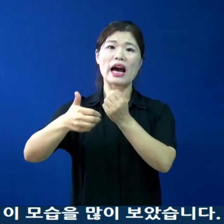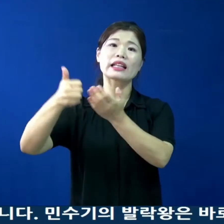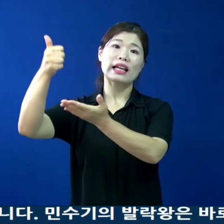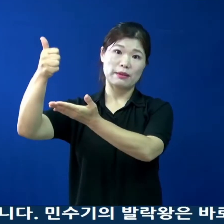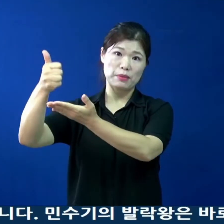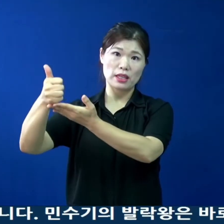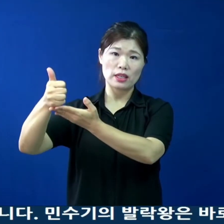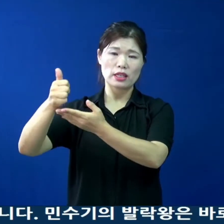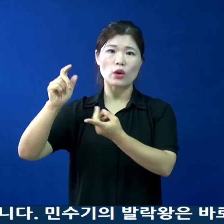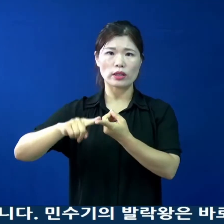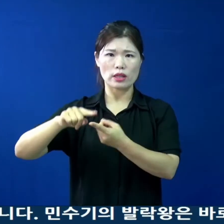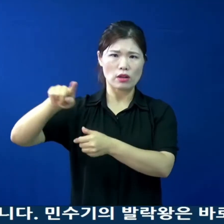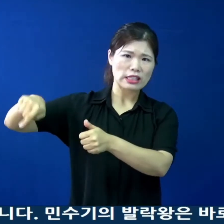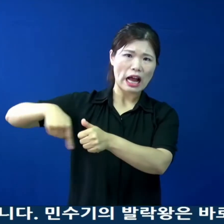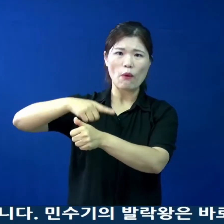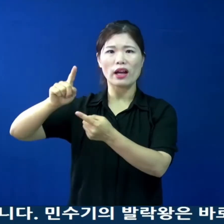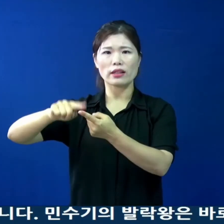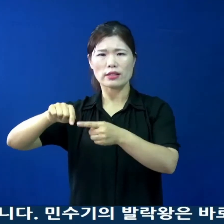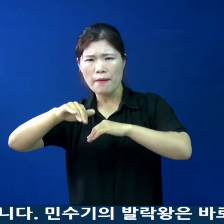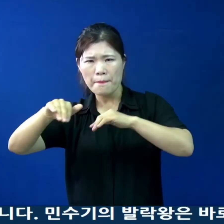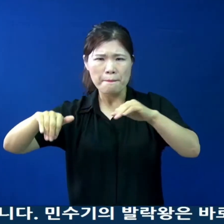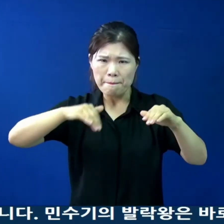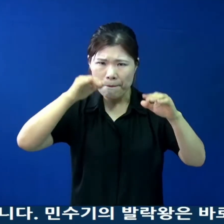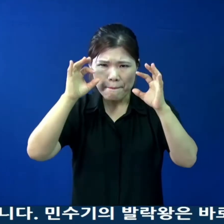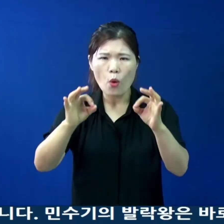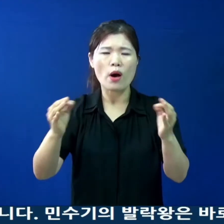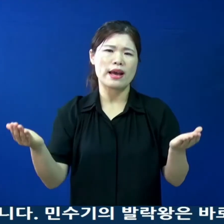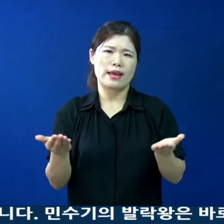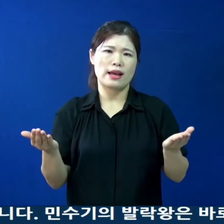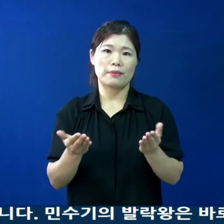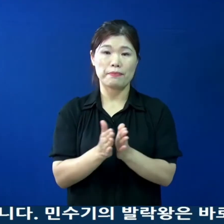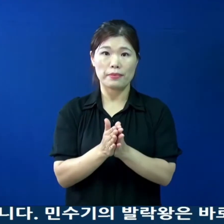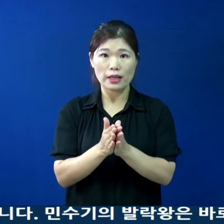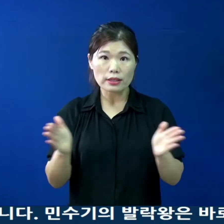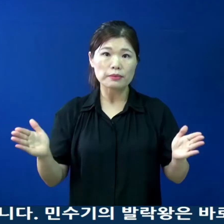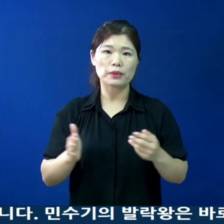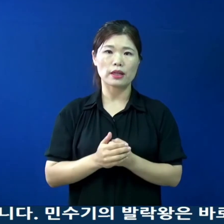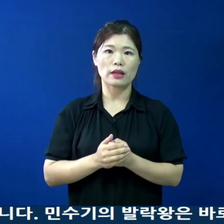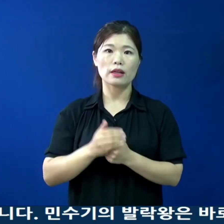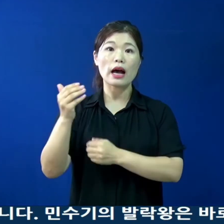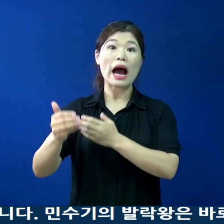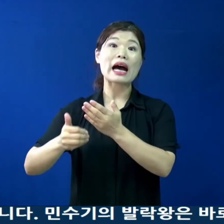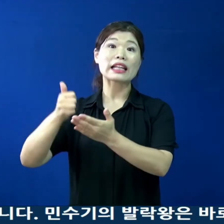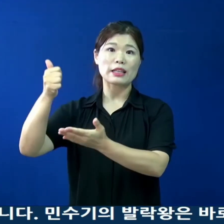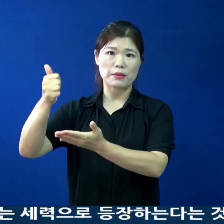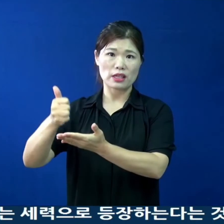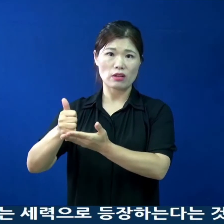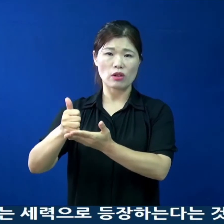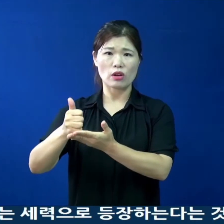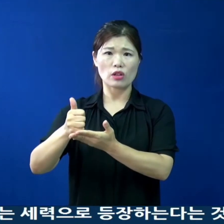상황에 정확하게 개입하셔서 일을 하시기 시작합니다. 하나님께서는 이 고용된